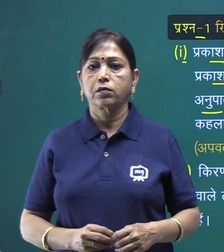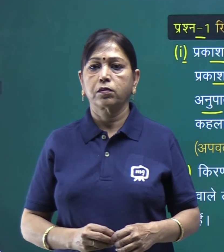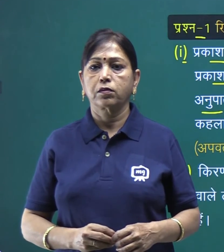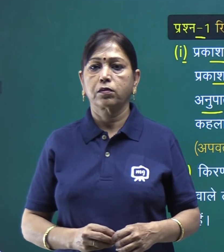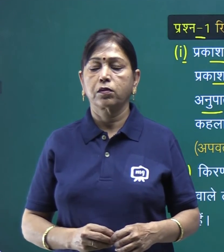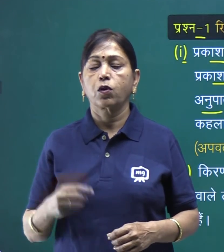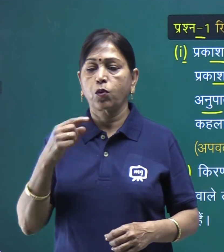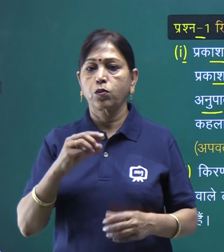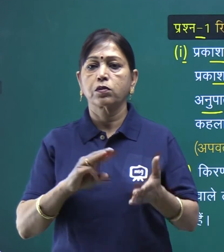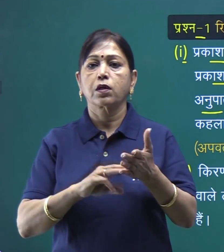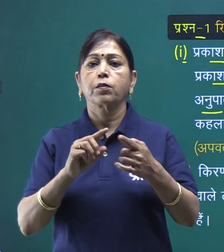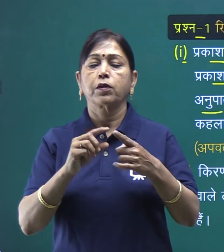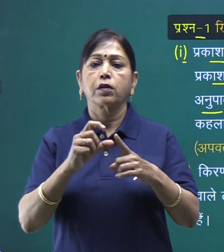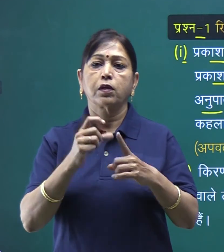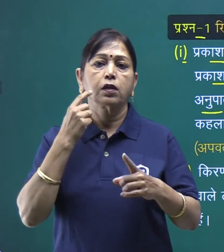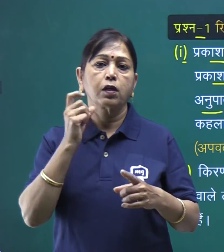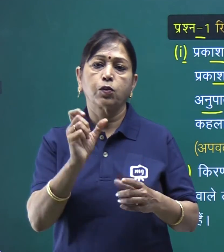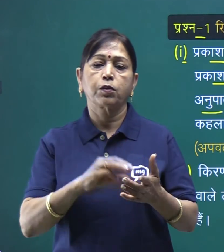उस माध्यम का